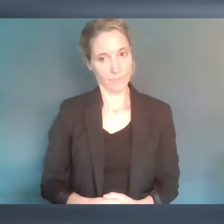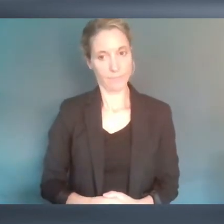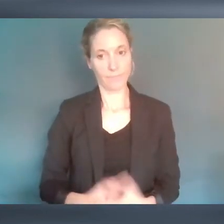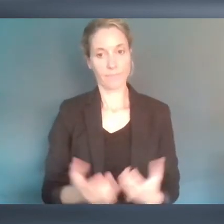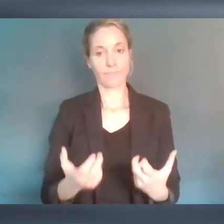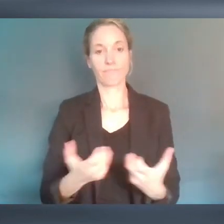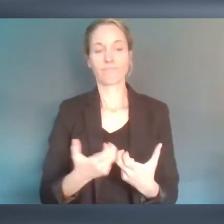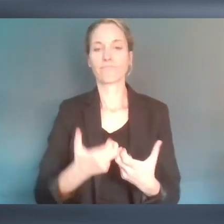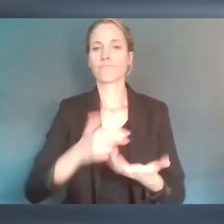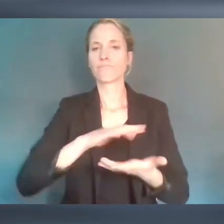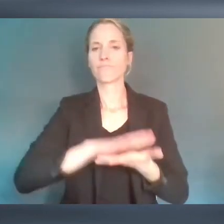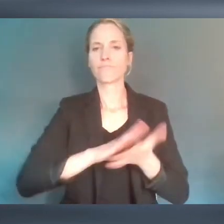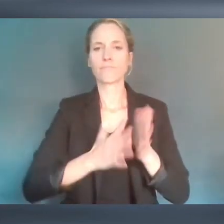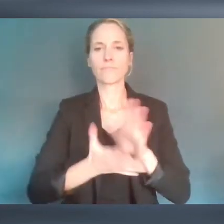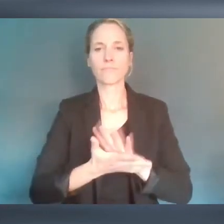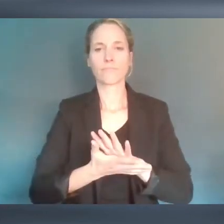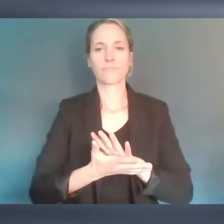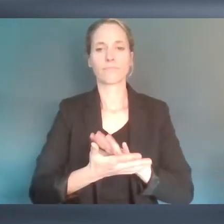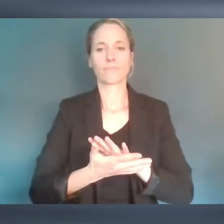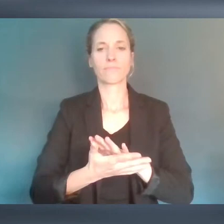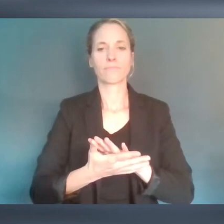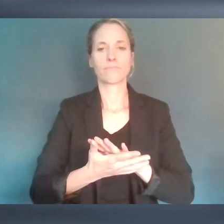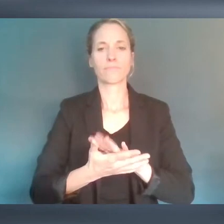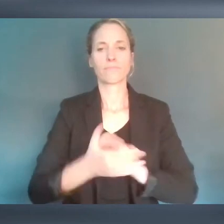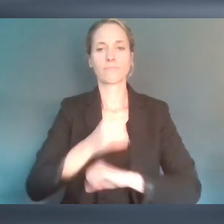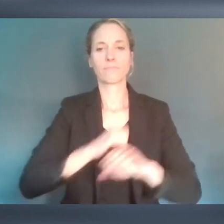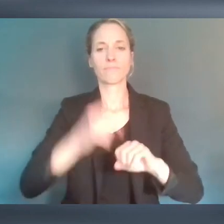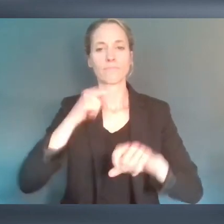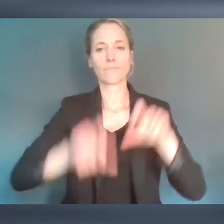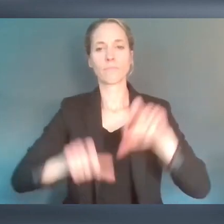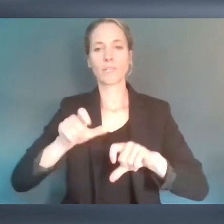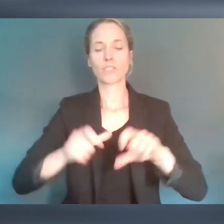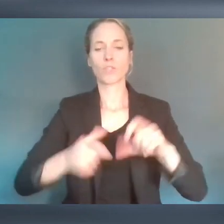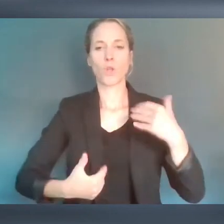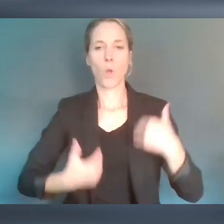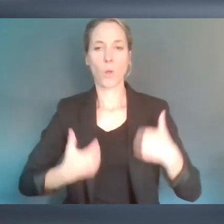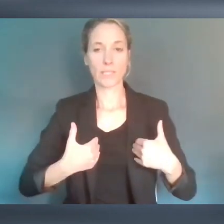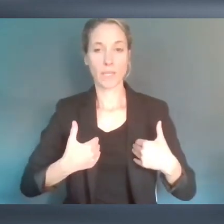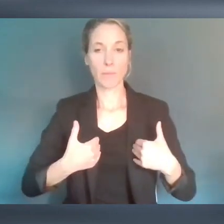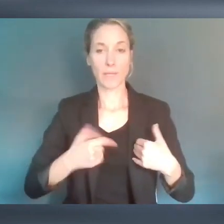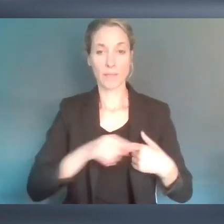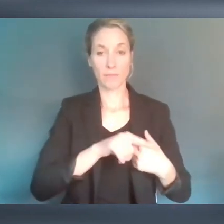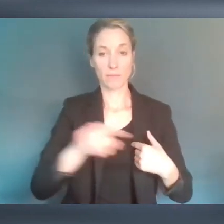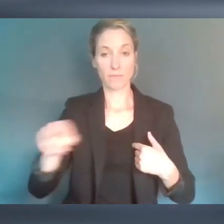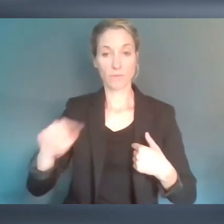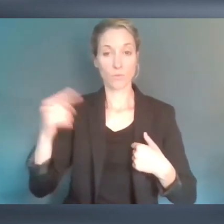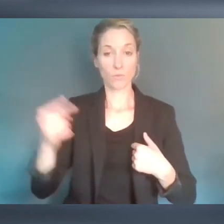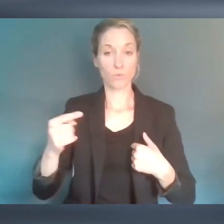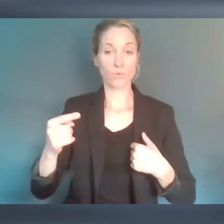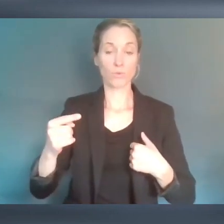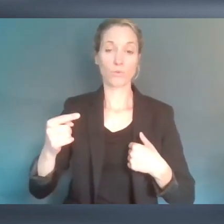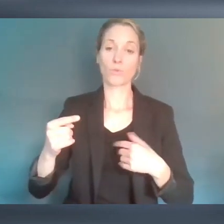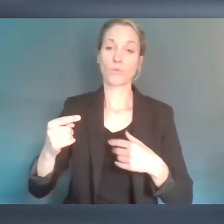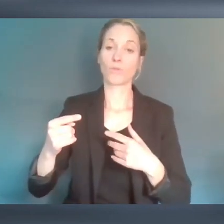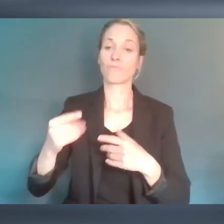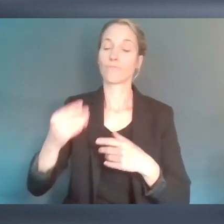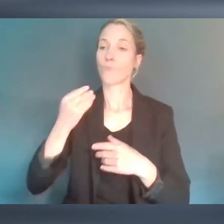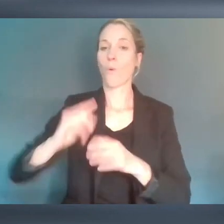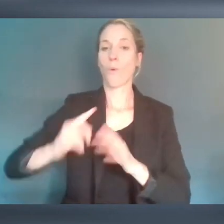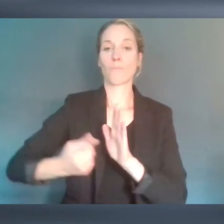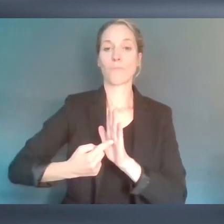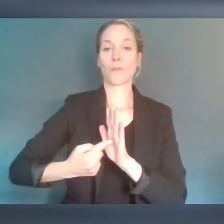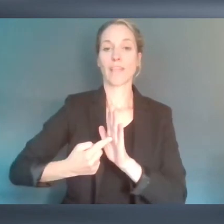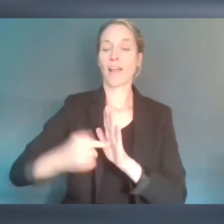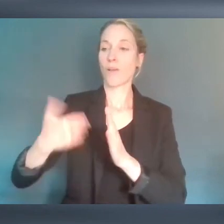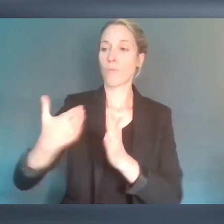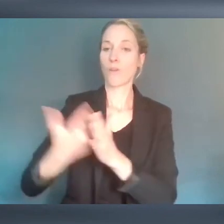ou organisations pour personnes handicapées sont vraiment toujours des modèles d'employeurs inclusifs. Et